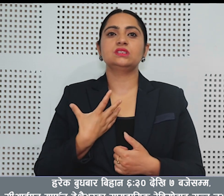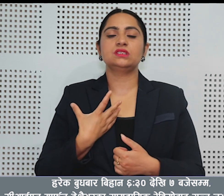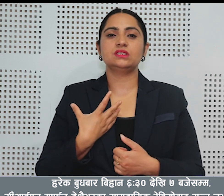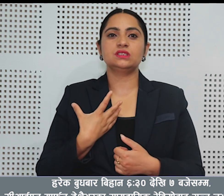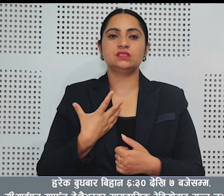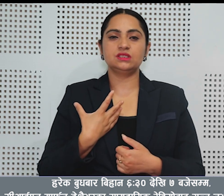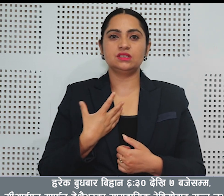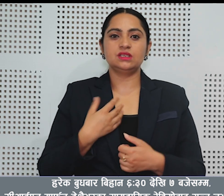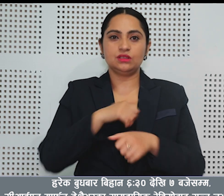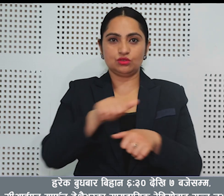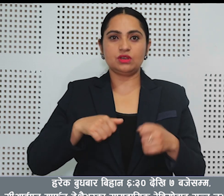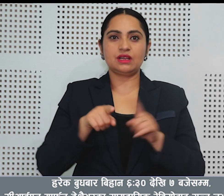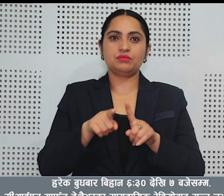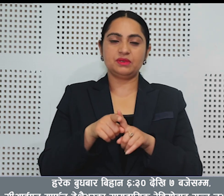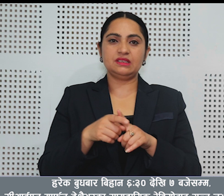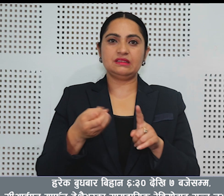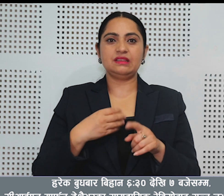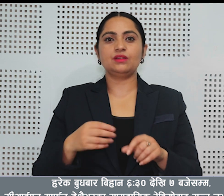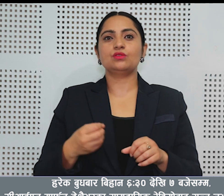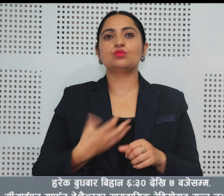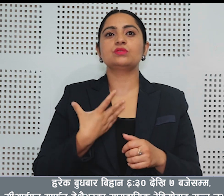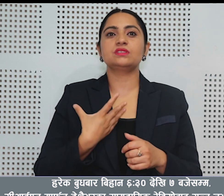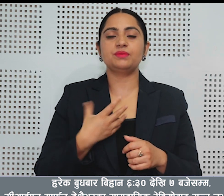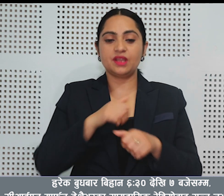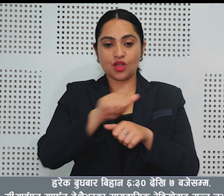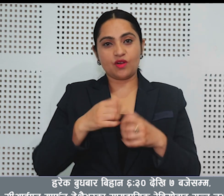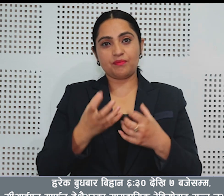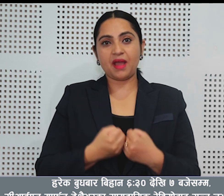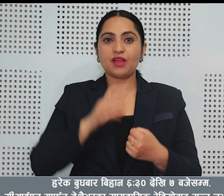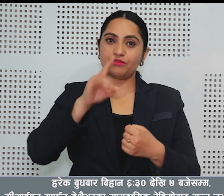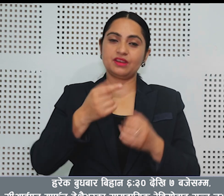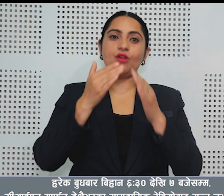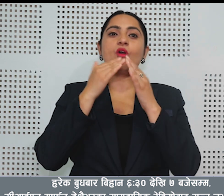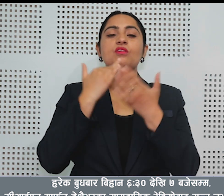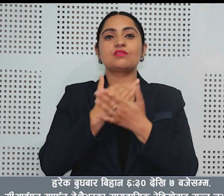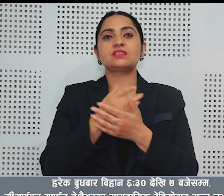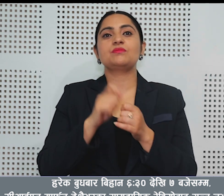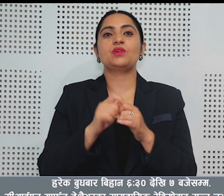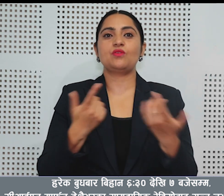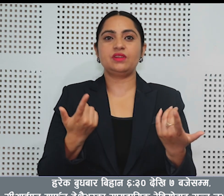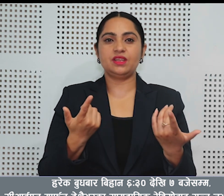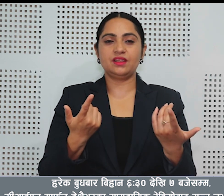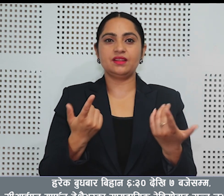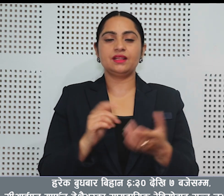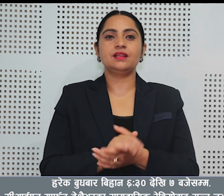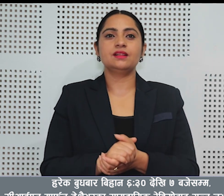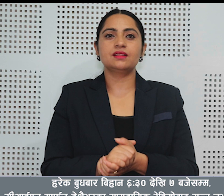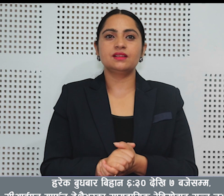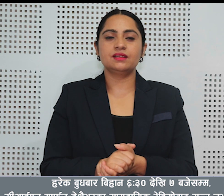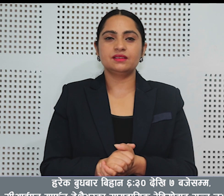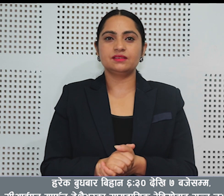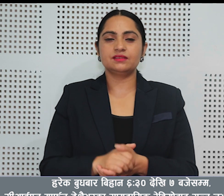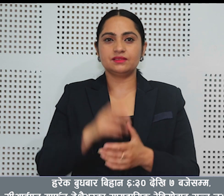भनेछौँ के अरे। त्यही घडरी पनि कसले बनाइदिएर बस्ने र अब त्यसलाई पैसा चाहियो के अरे होइन, छोडेर गए पनि त्यही